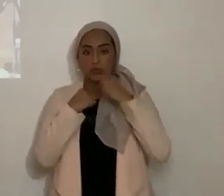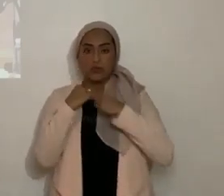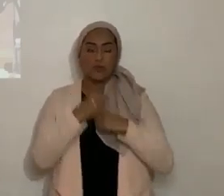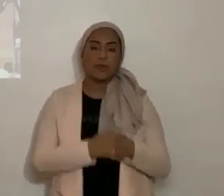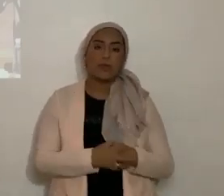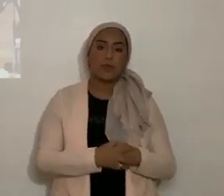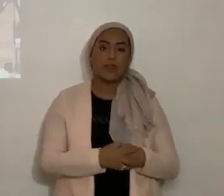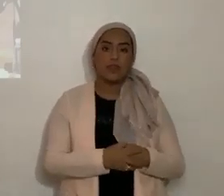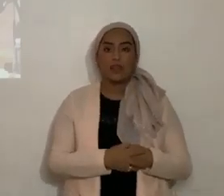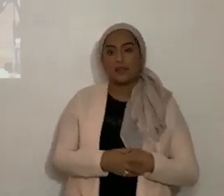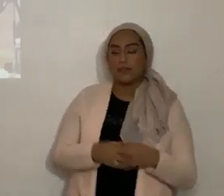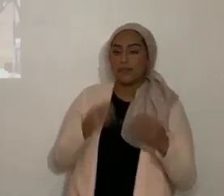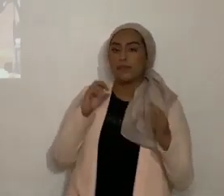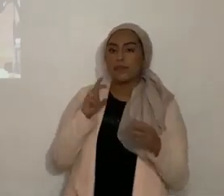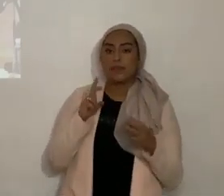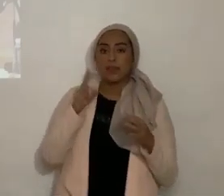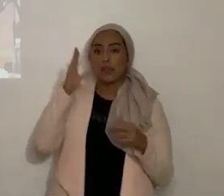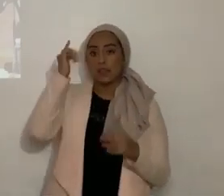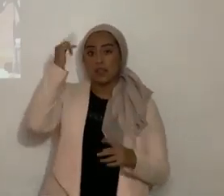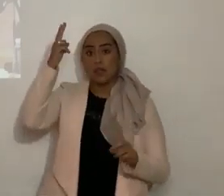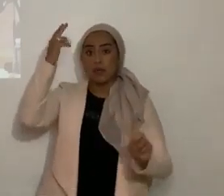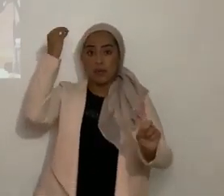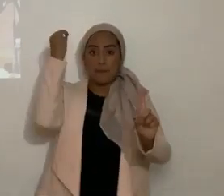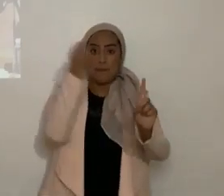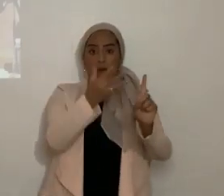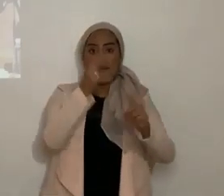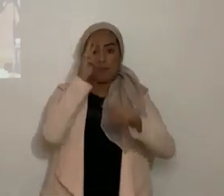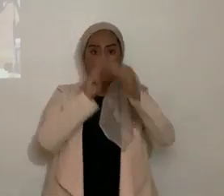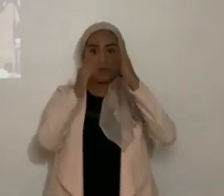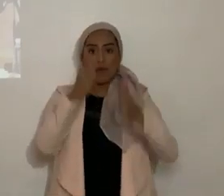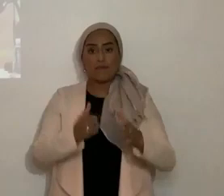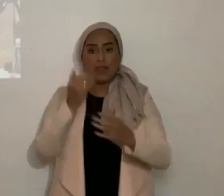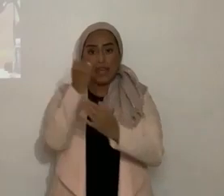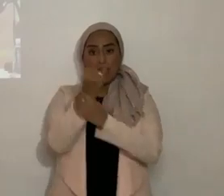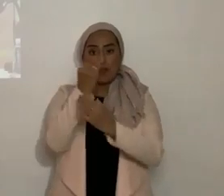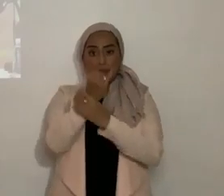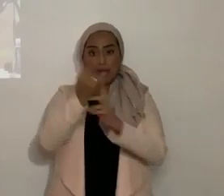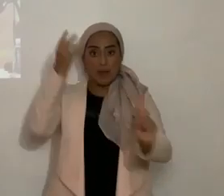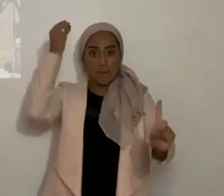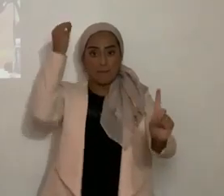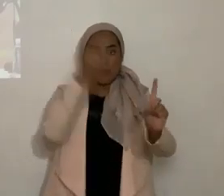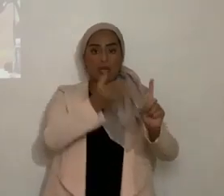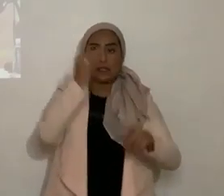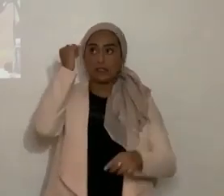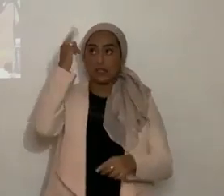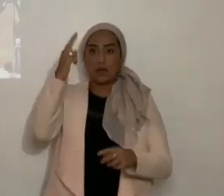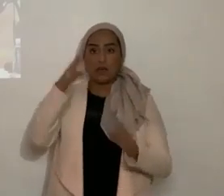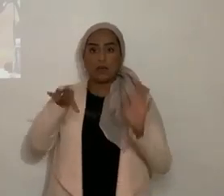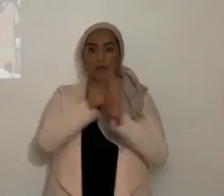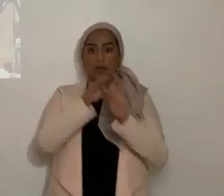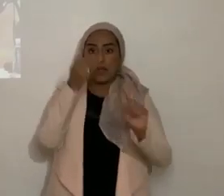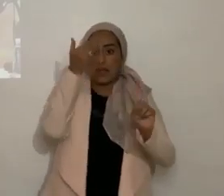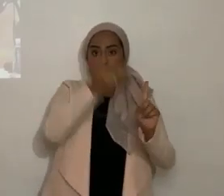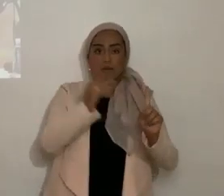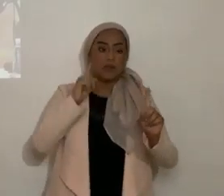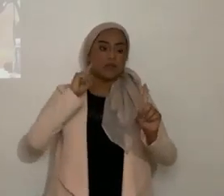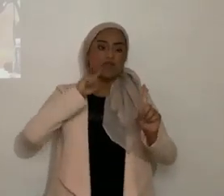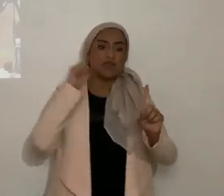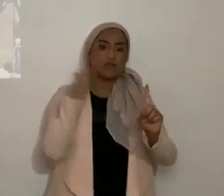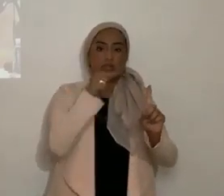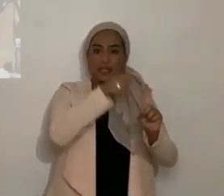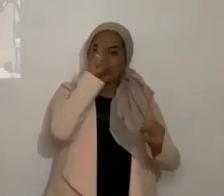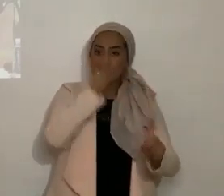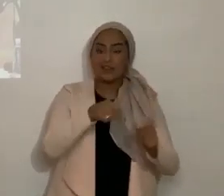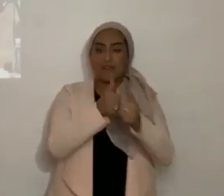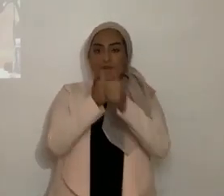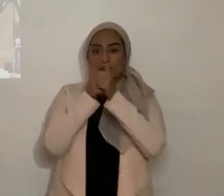Entonces, Yahweh le habla al profeta Jeremías, su hijo, su escogido, y le da una orden que debía seguir